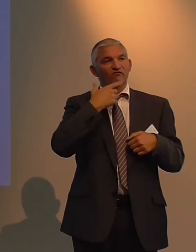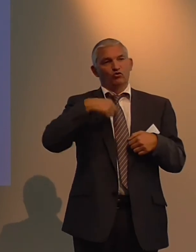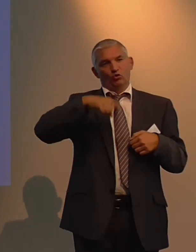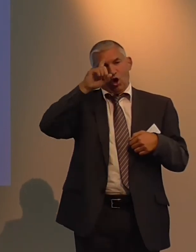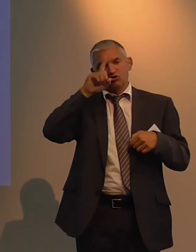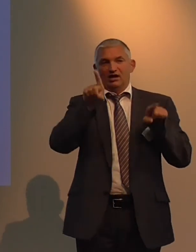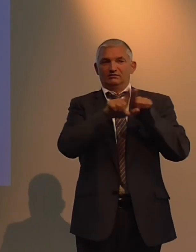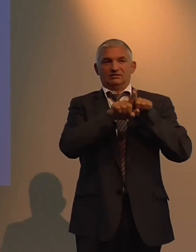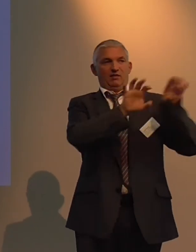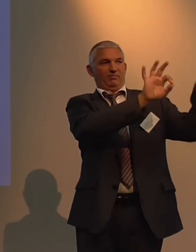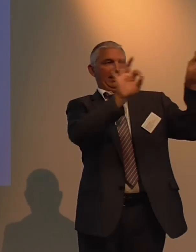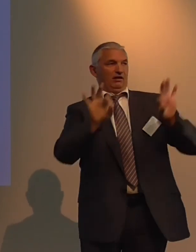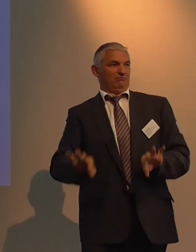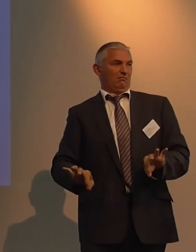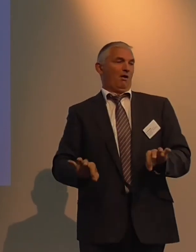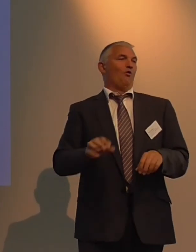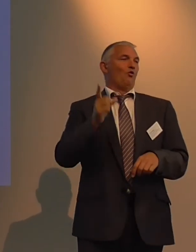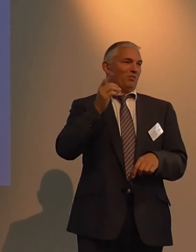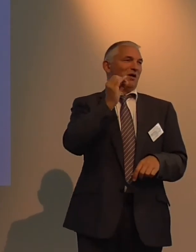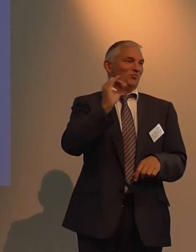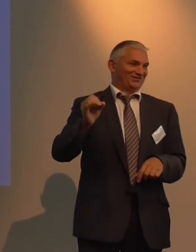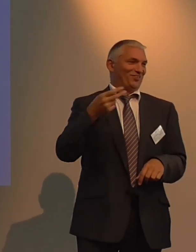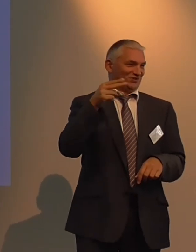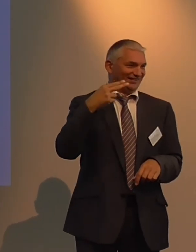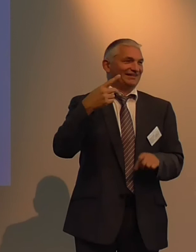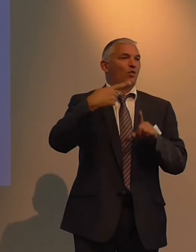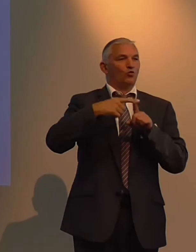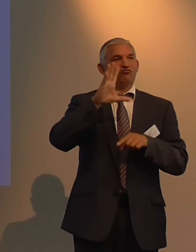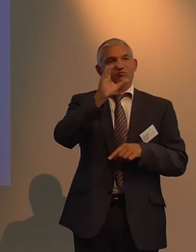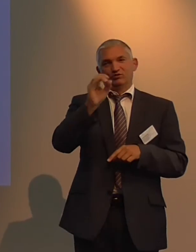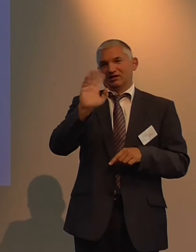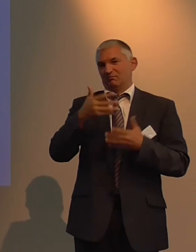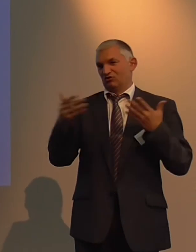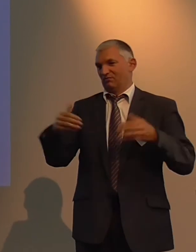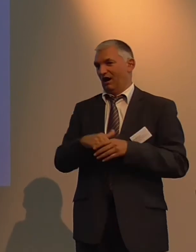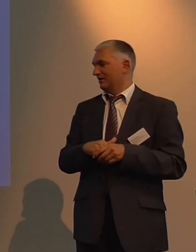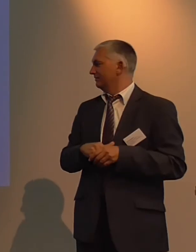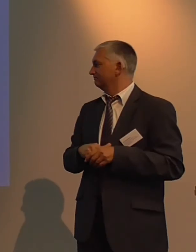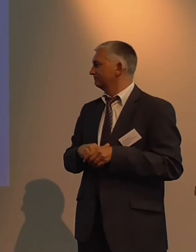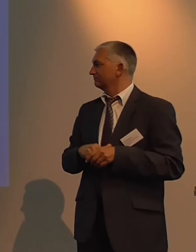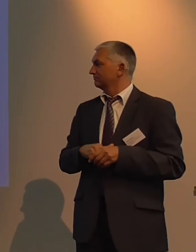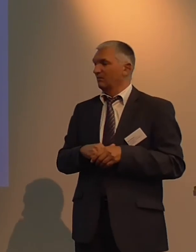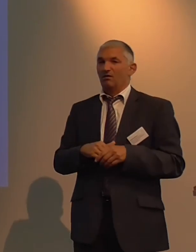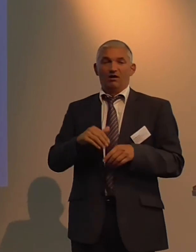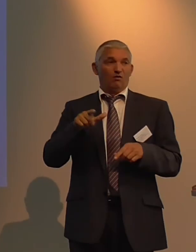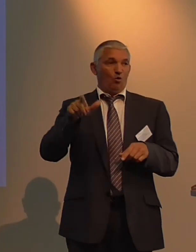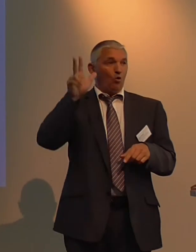Gebärdensprache stattfindet. Und wir möchten das eigentlich auf Deutschland übertragen. Wir möchten natürlich 100% Untertitel und 5% Gebärdensprache.